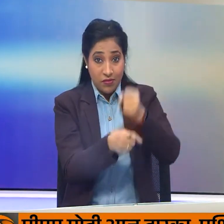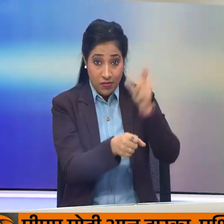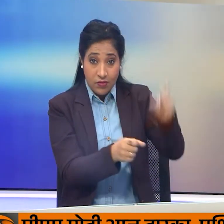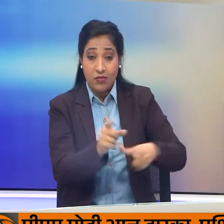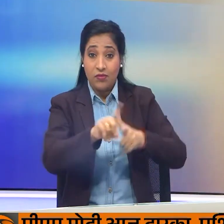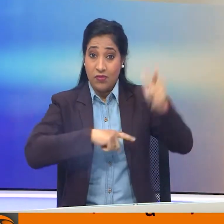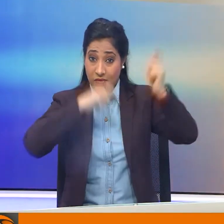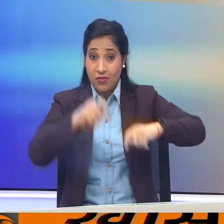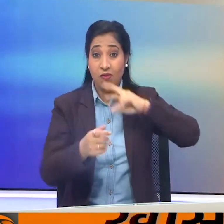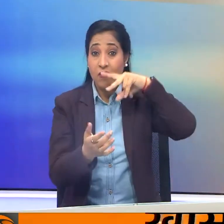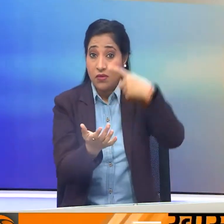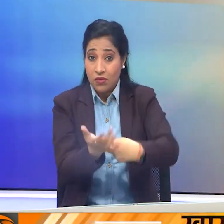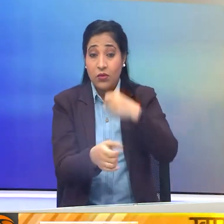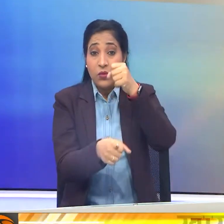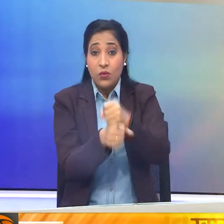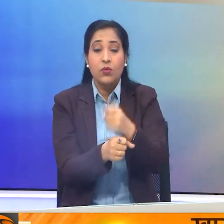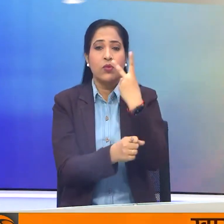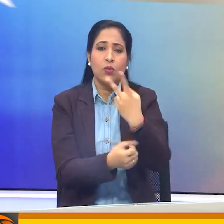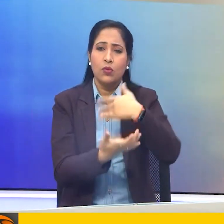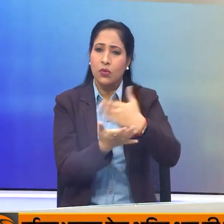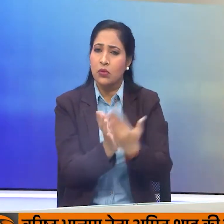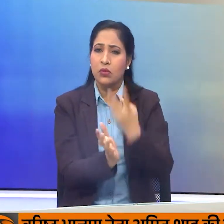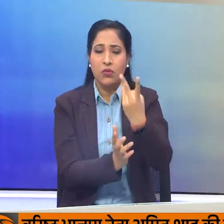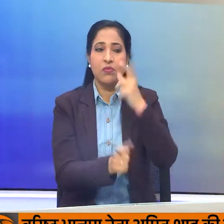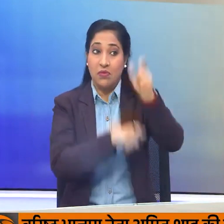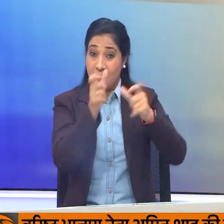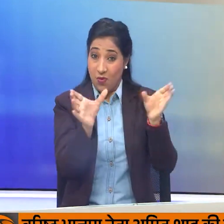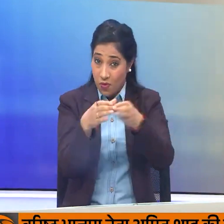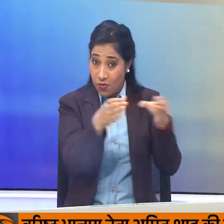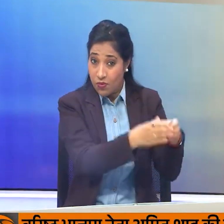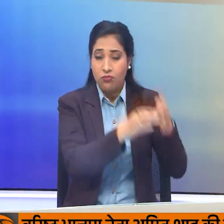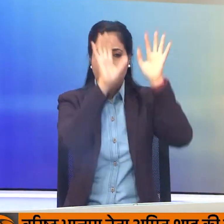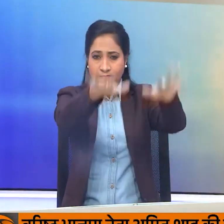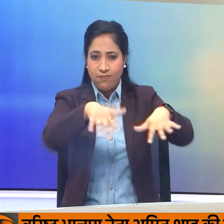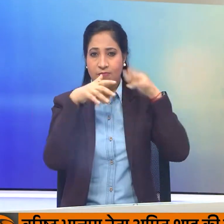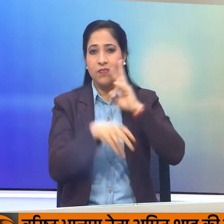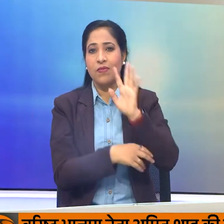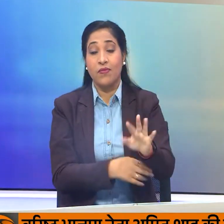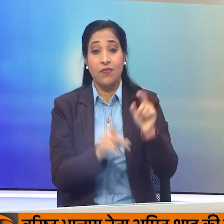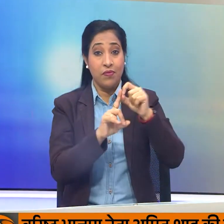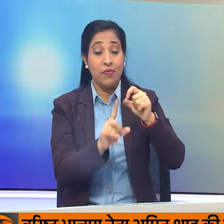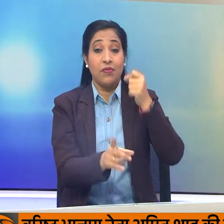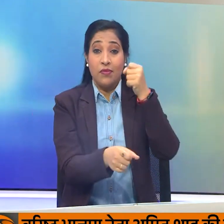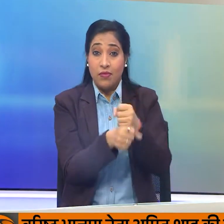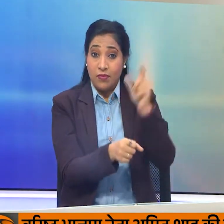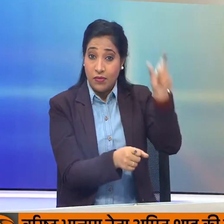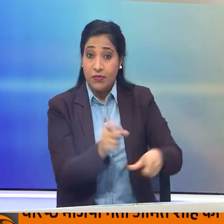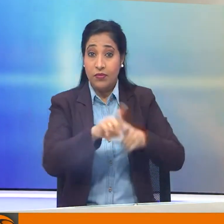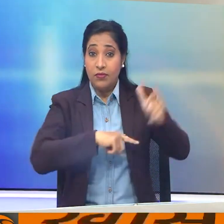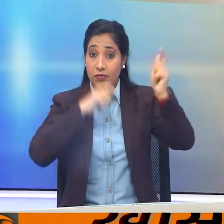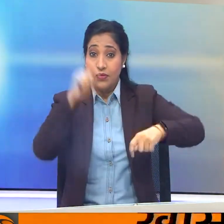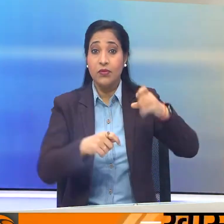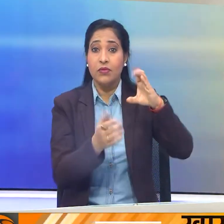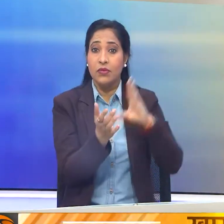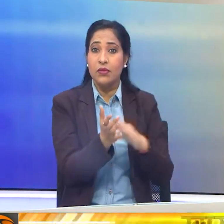के रांची और गोड्डा में 2 चुनावी रैलियों को संबोधित करेंगी। प्रियंका के साथ जनसभा में झारखंड के